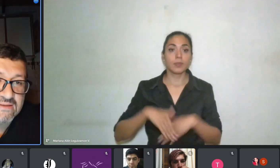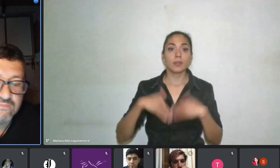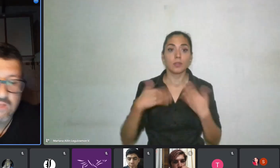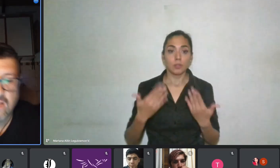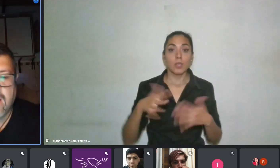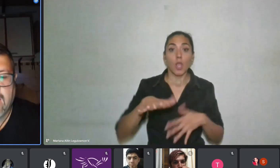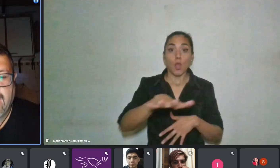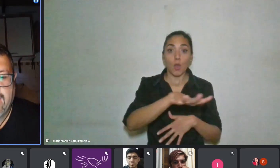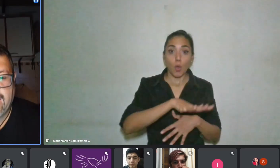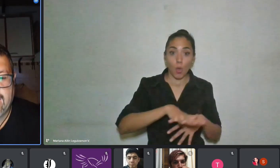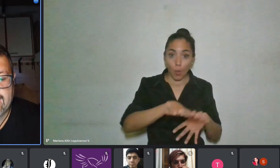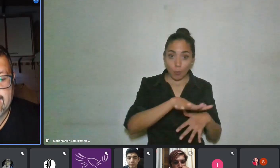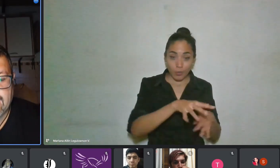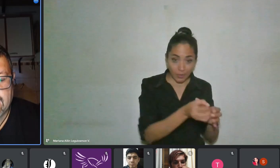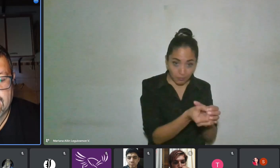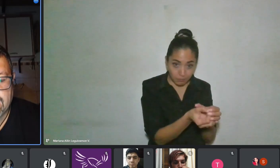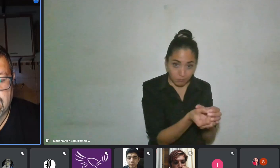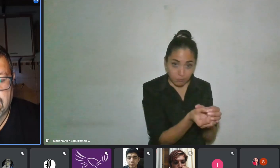comunidades,